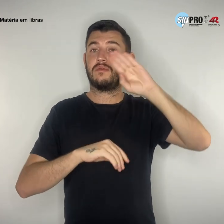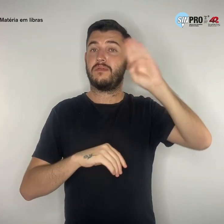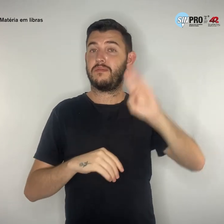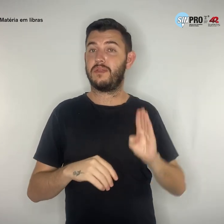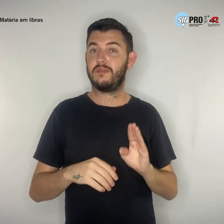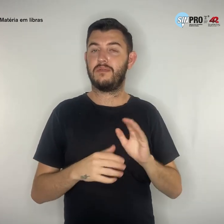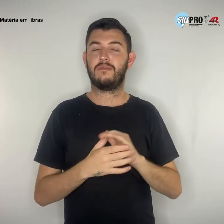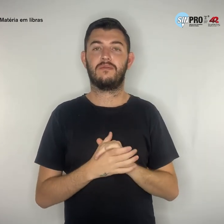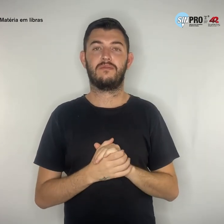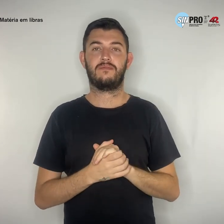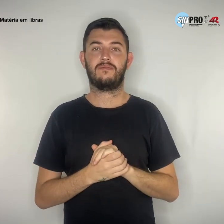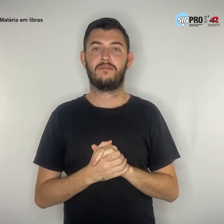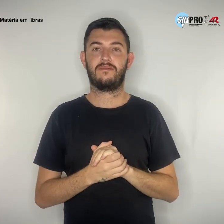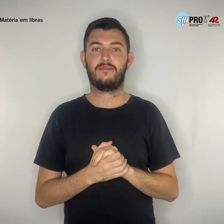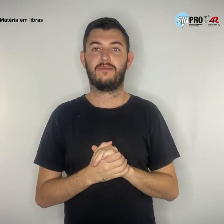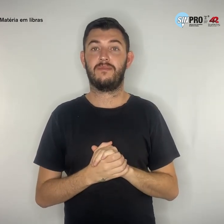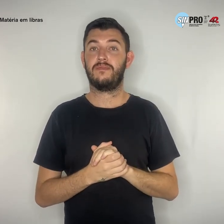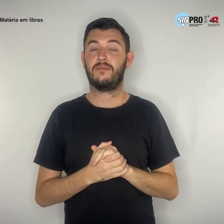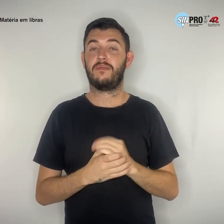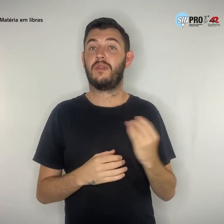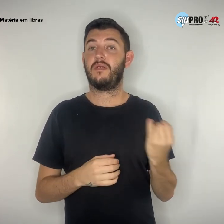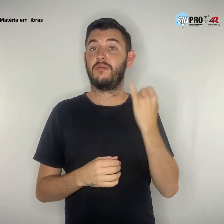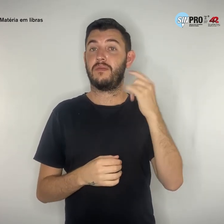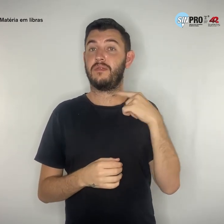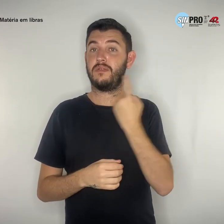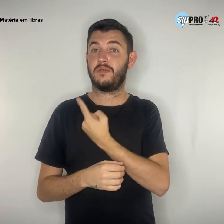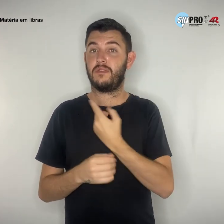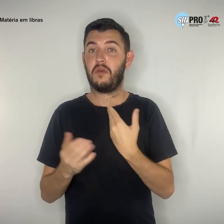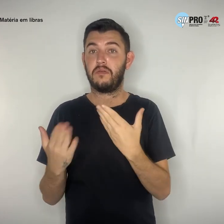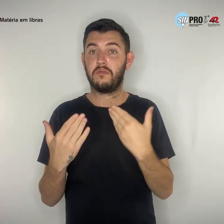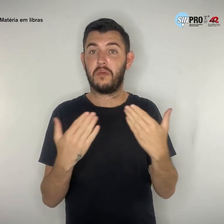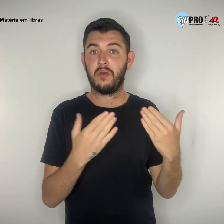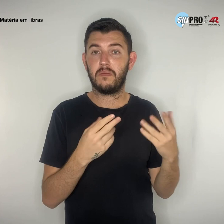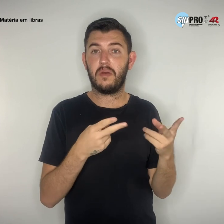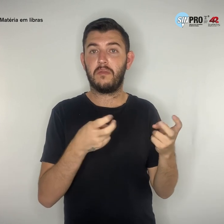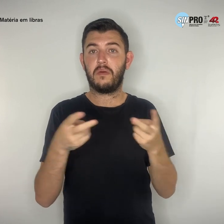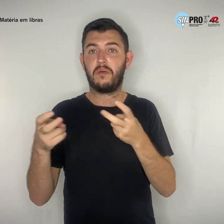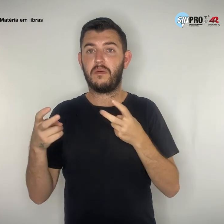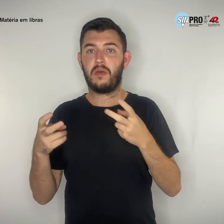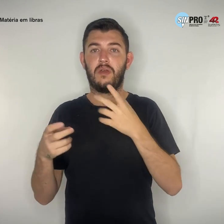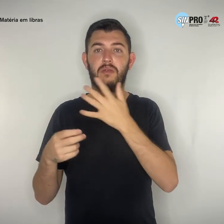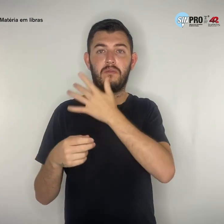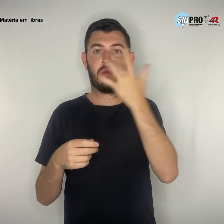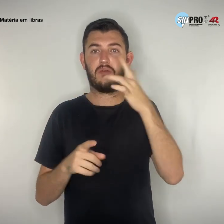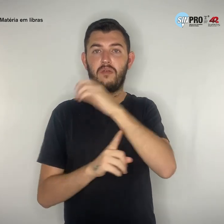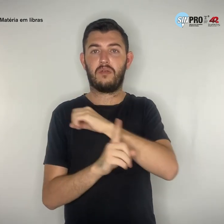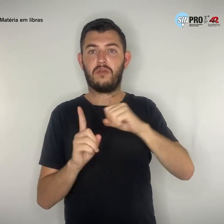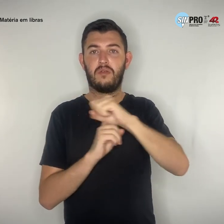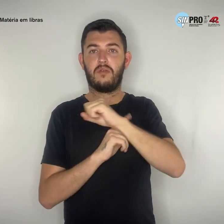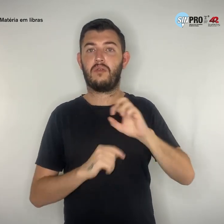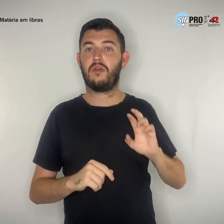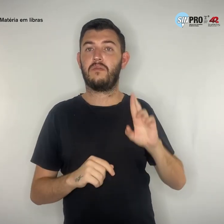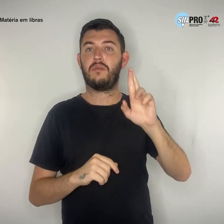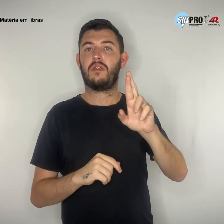É importante escutar a sociedade, os representantes dos professores e dos